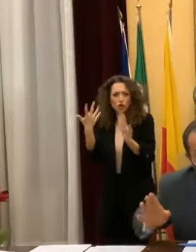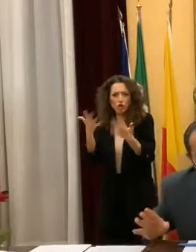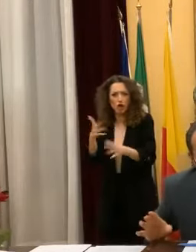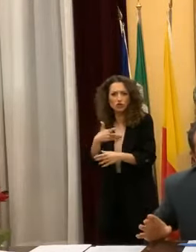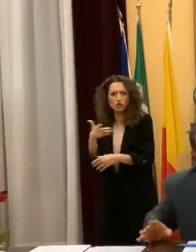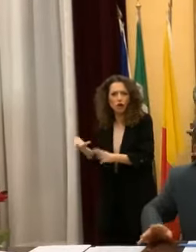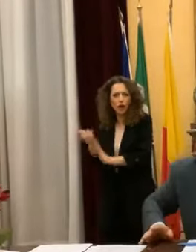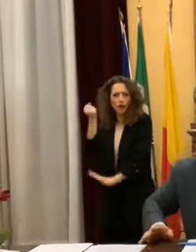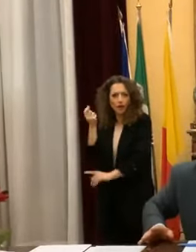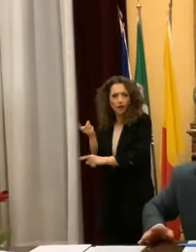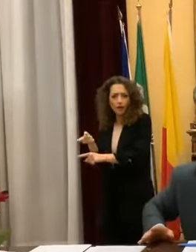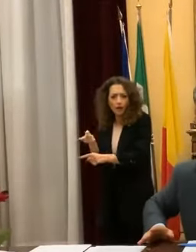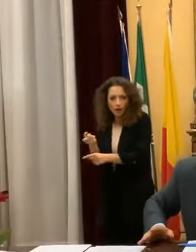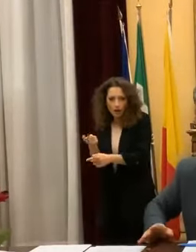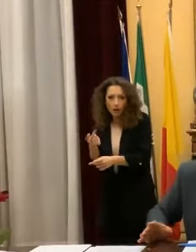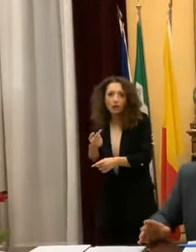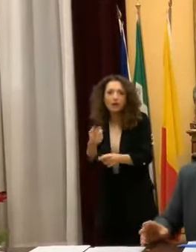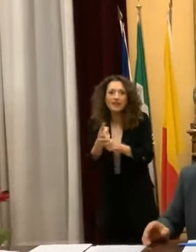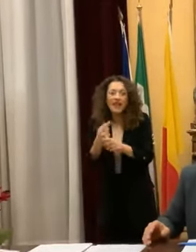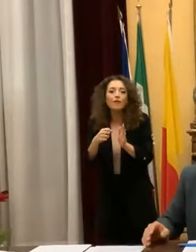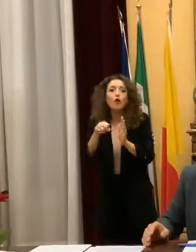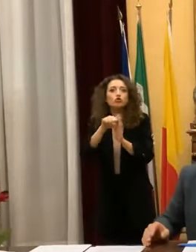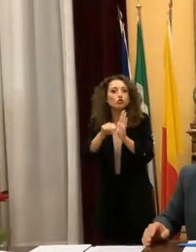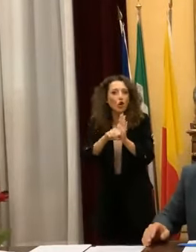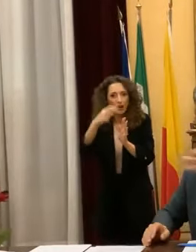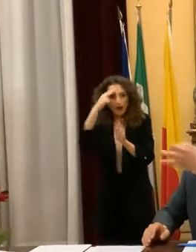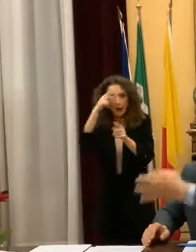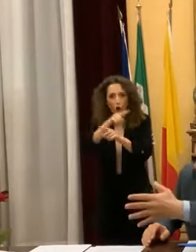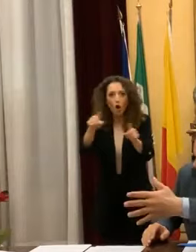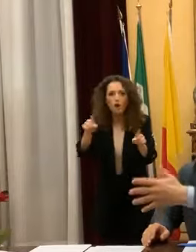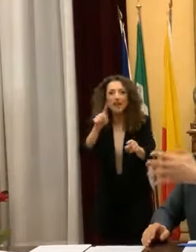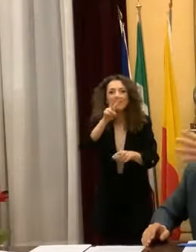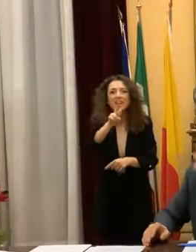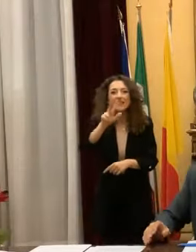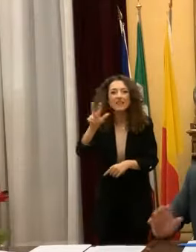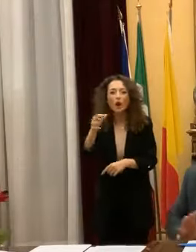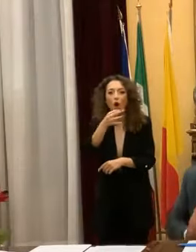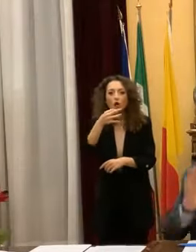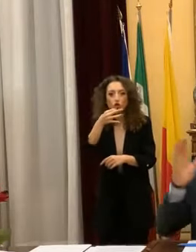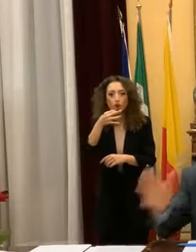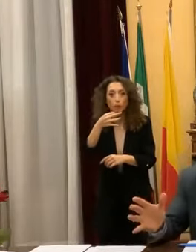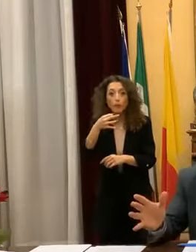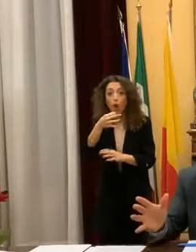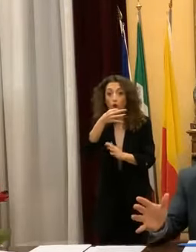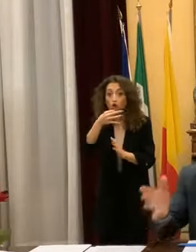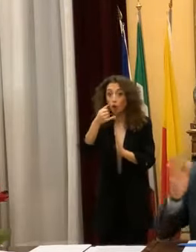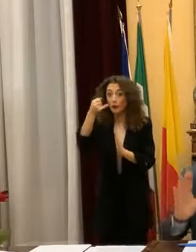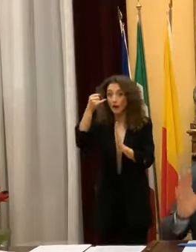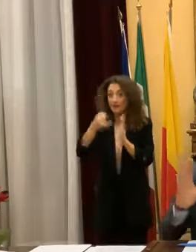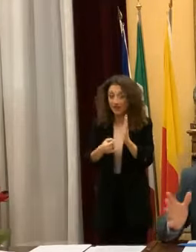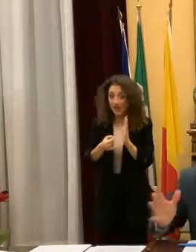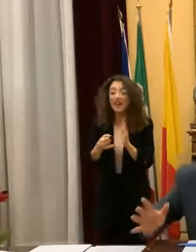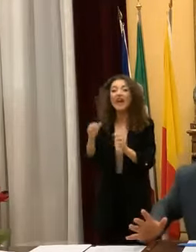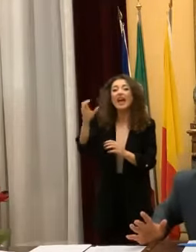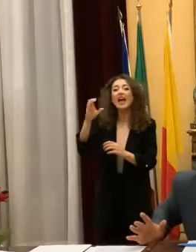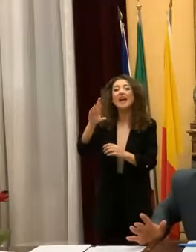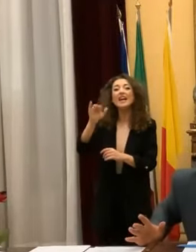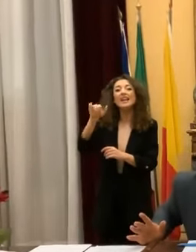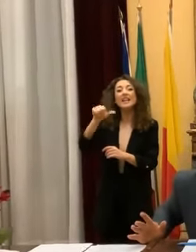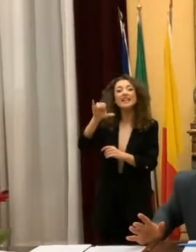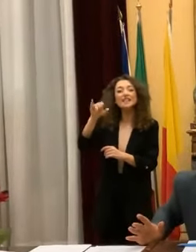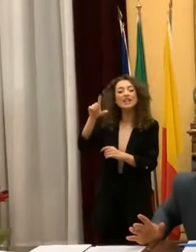la storia. 23 di ottobre, fine ottobre, Crisicelli ci scrive e ci chiede di chiudere le